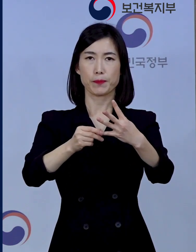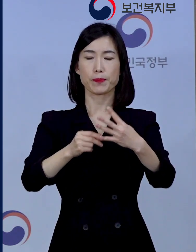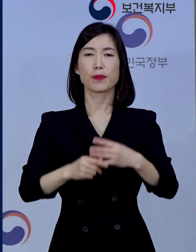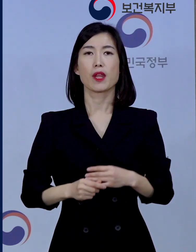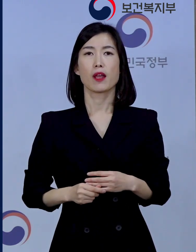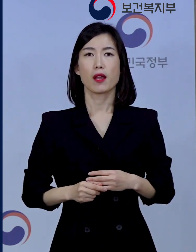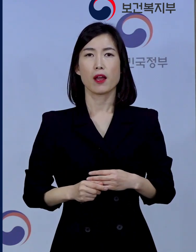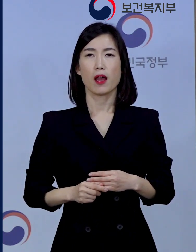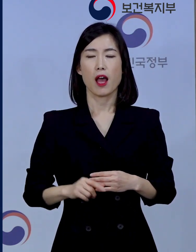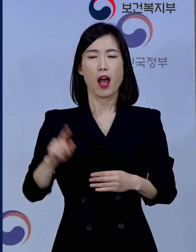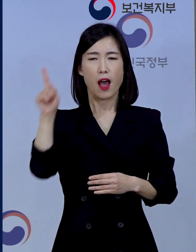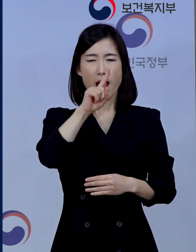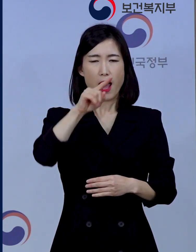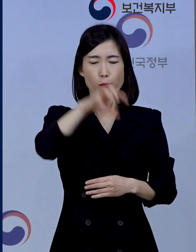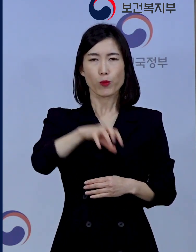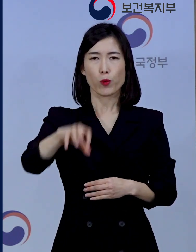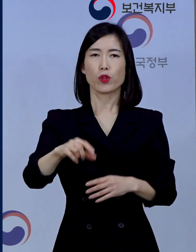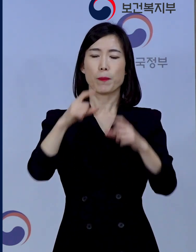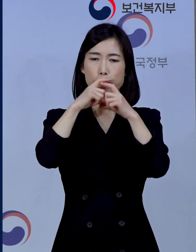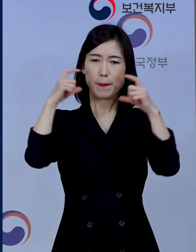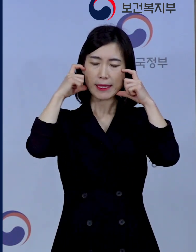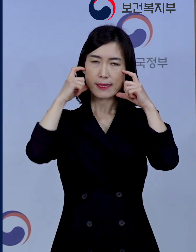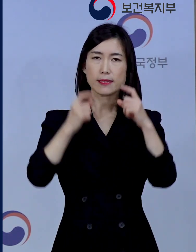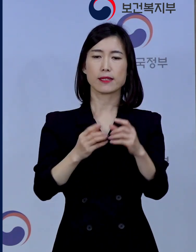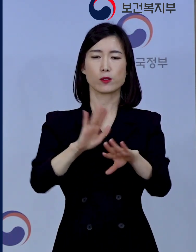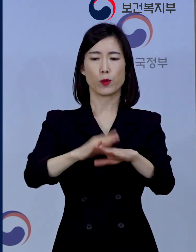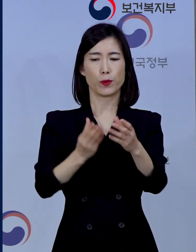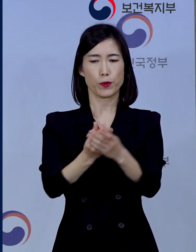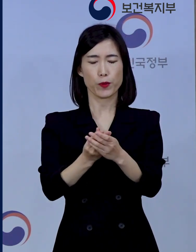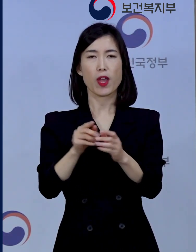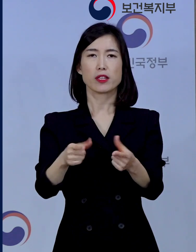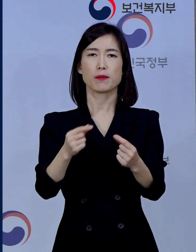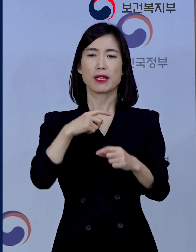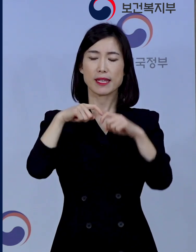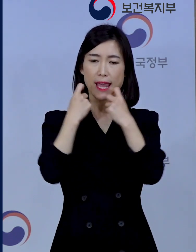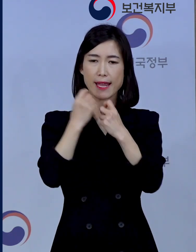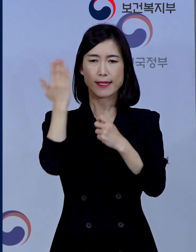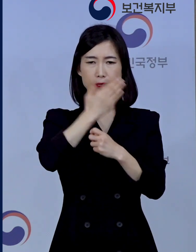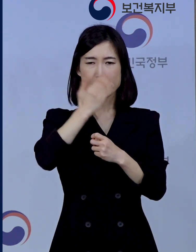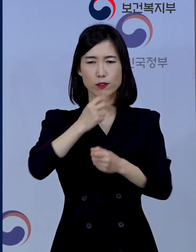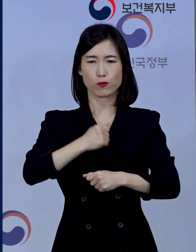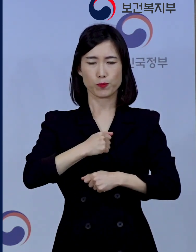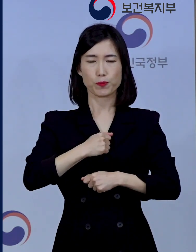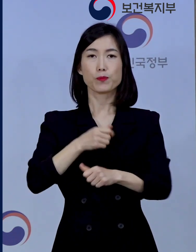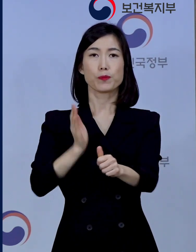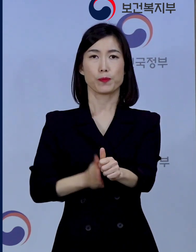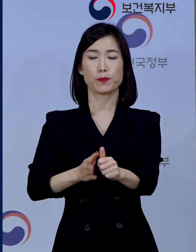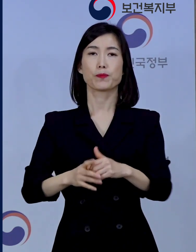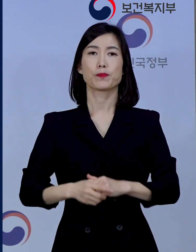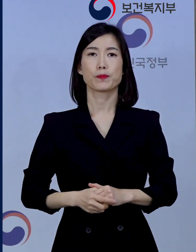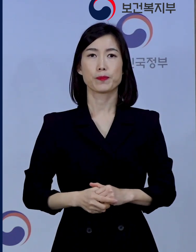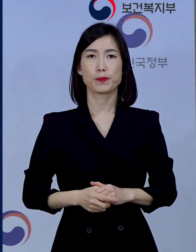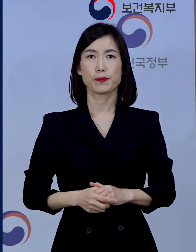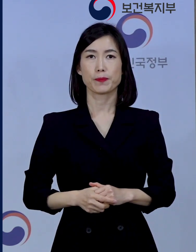넷째, 언제 어디서나 마스크 착용과 손 씻기 등 개인 위생 수칙을 지켜주시기